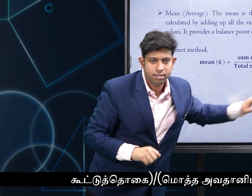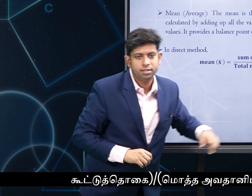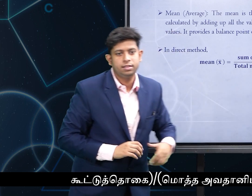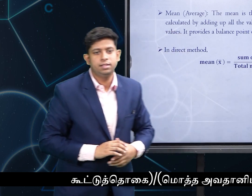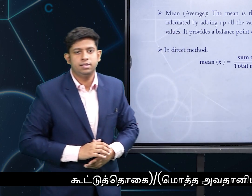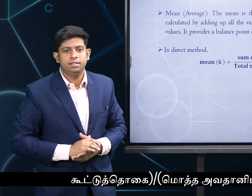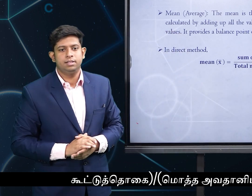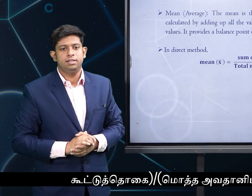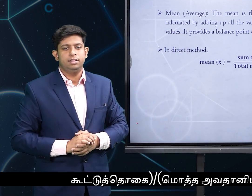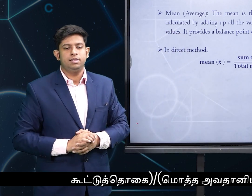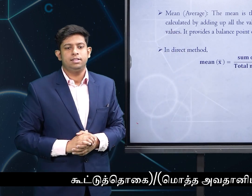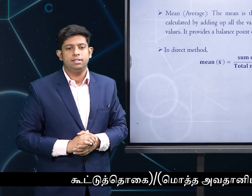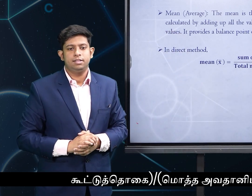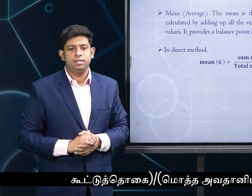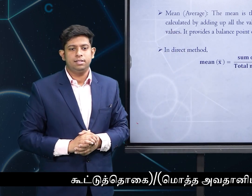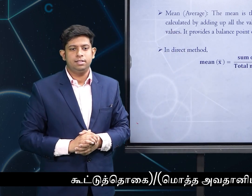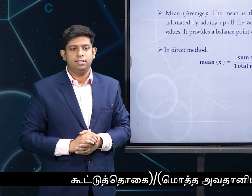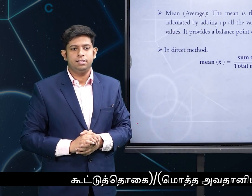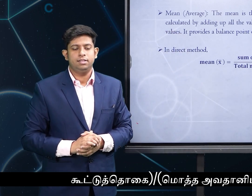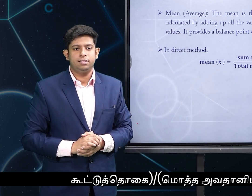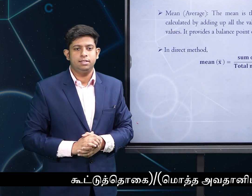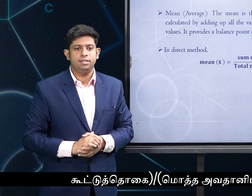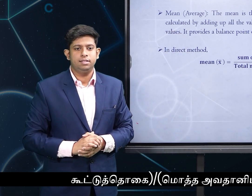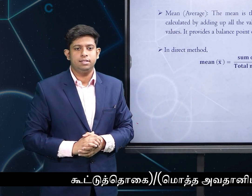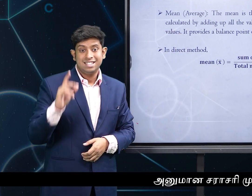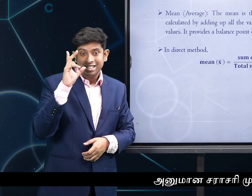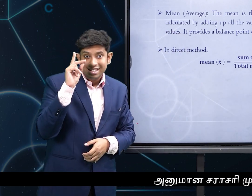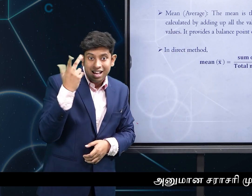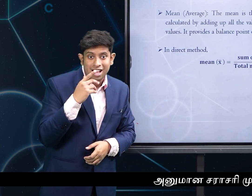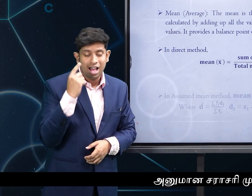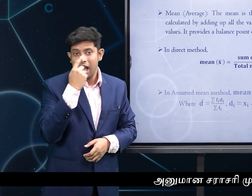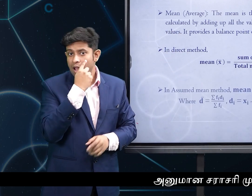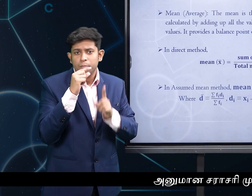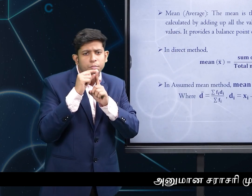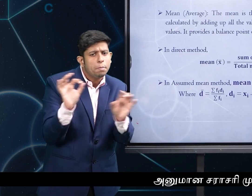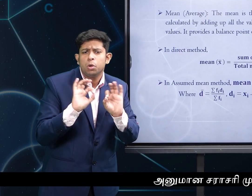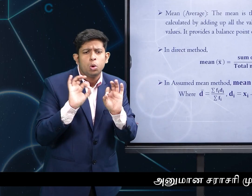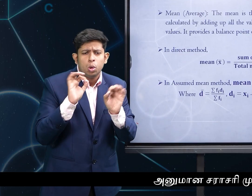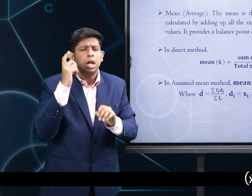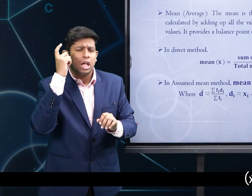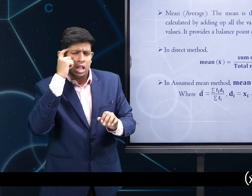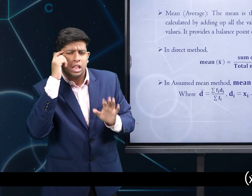பை அடைப்புக்குறிக்குள் மொத்த அவதானிப்புகளின் எண்ணிக்கை. அனுமான சராசரி முறையில்